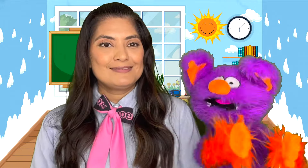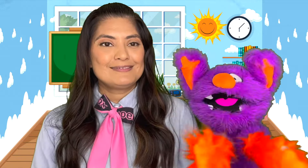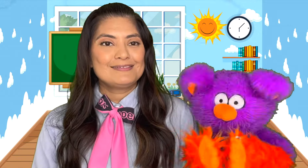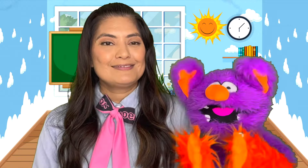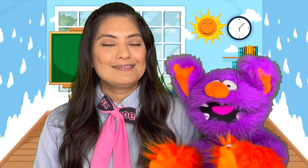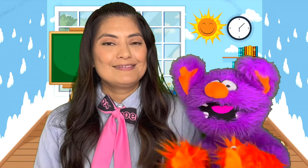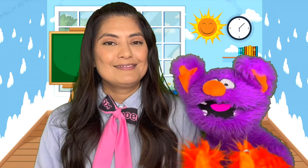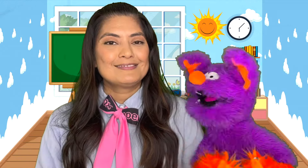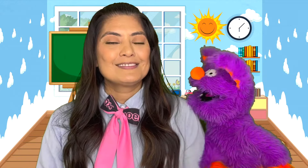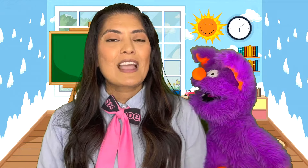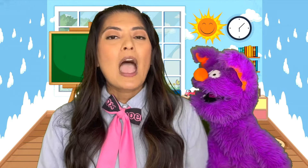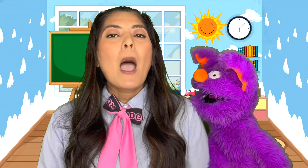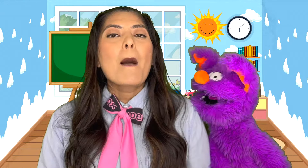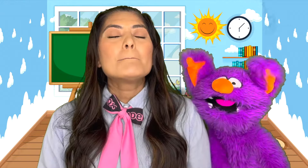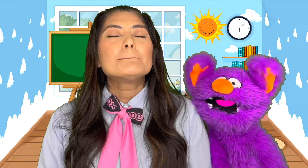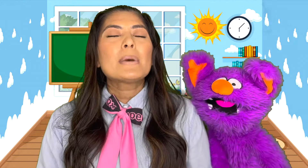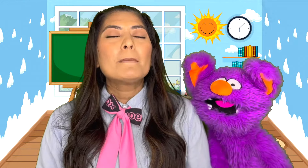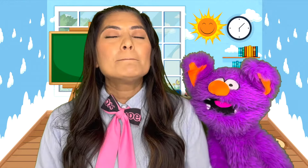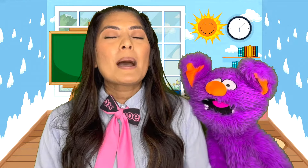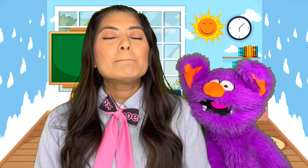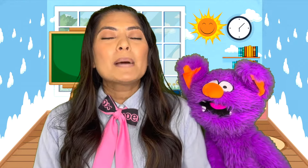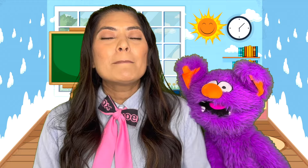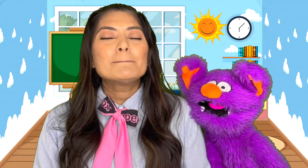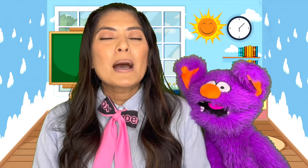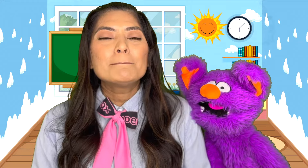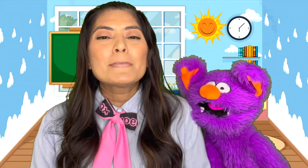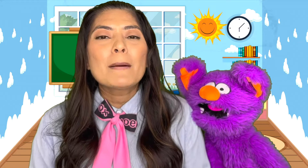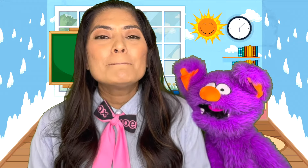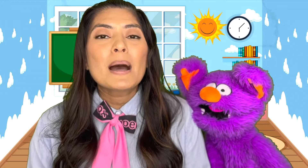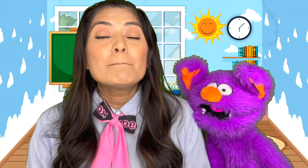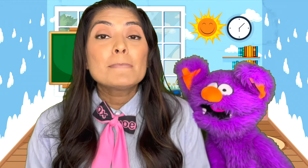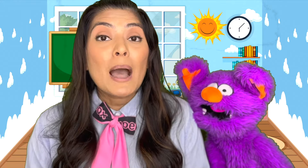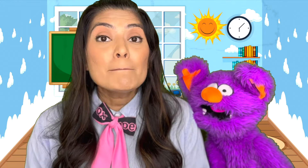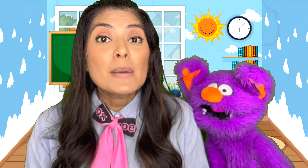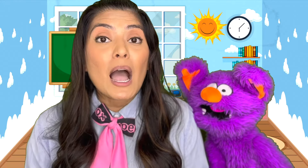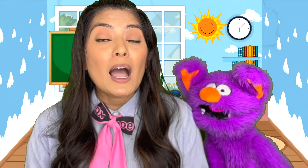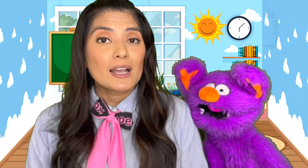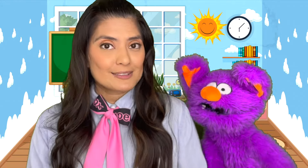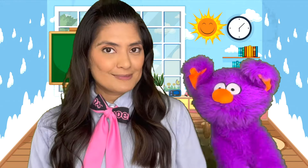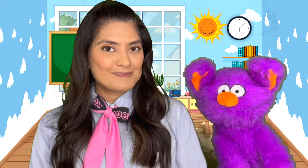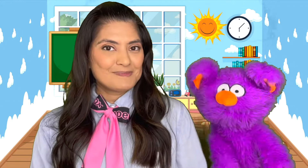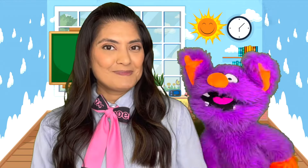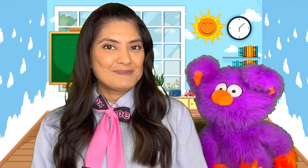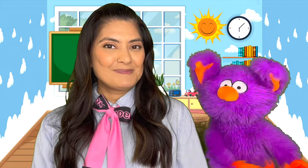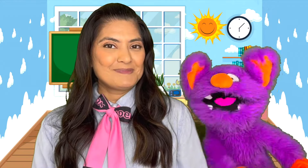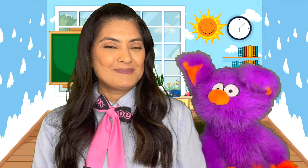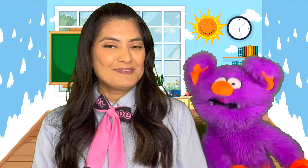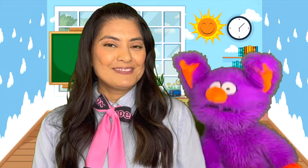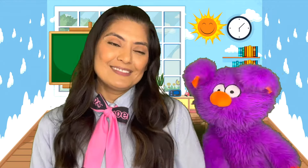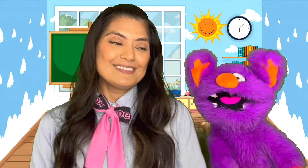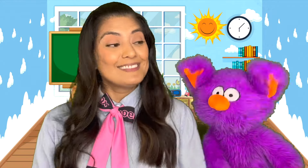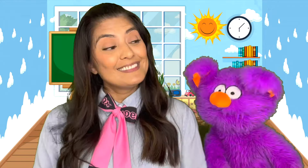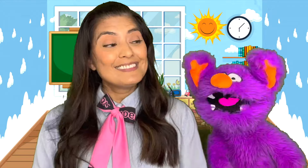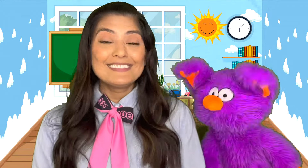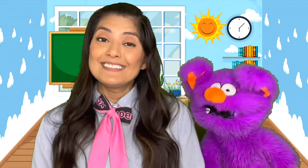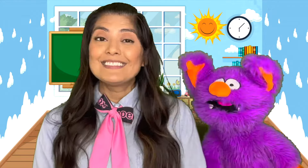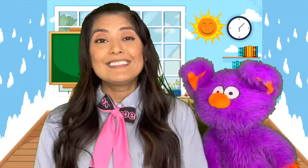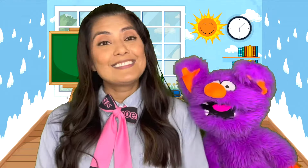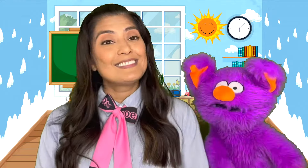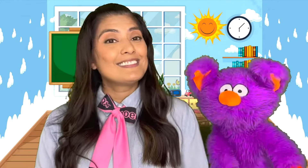Papá. Mamá, mamá, mamá, mamá. Mamá, mamá, mamá,